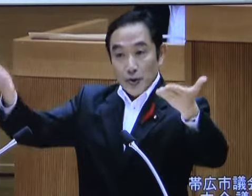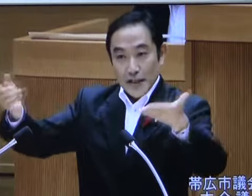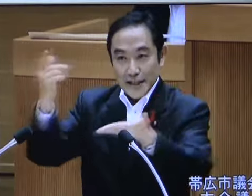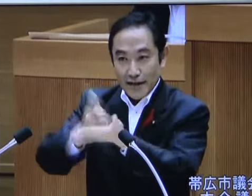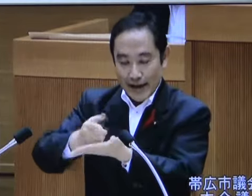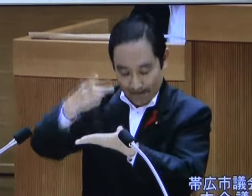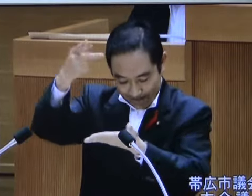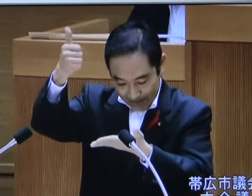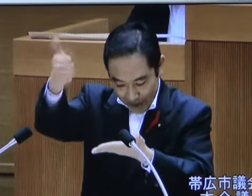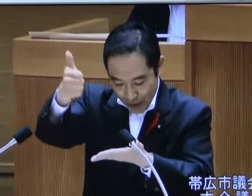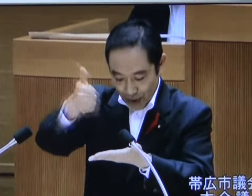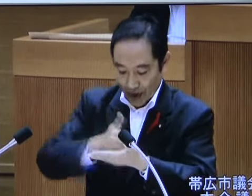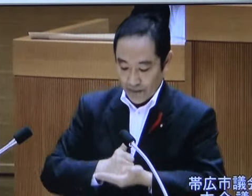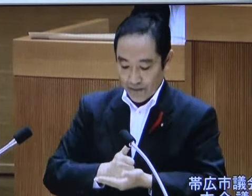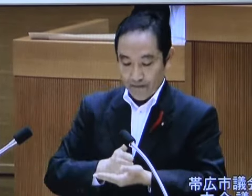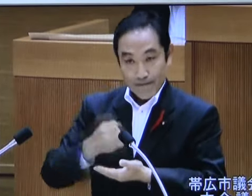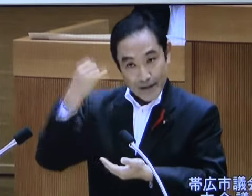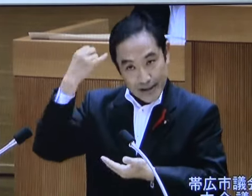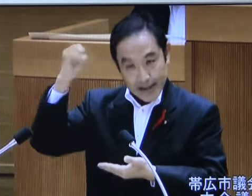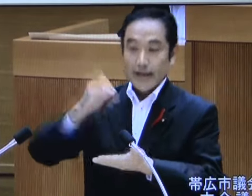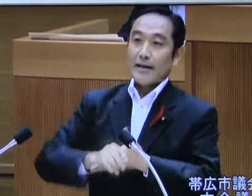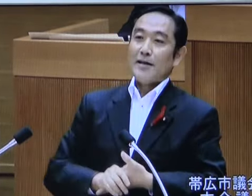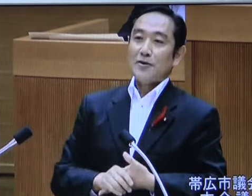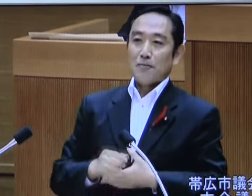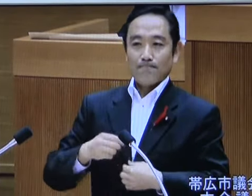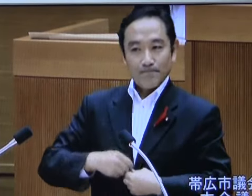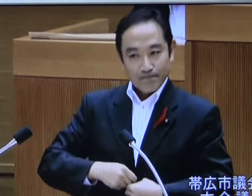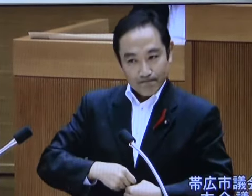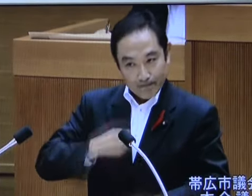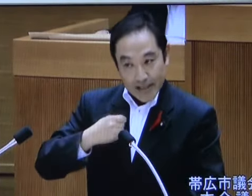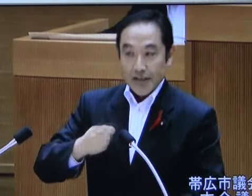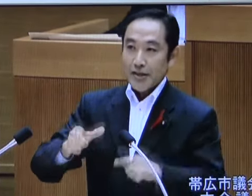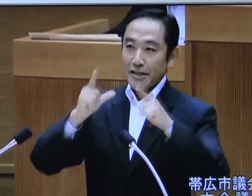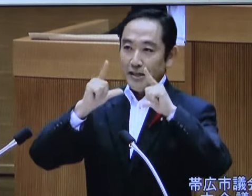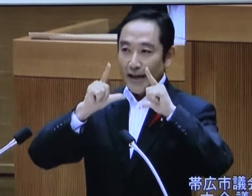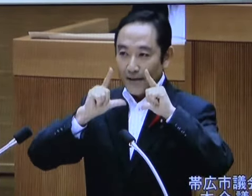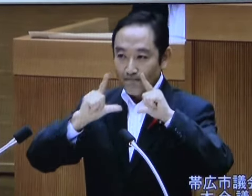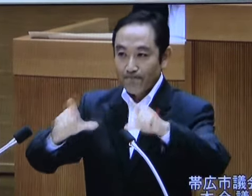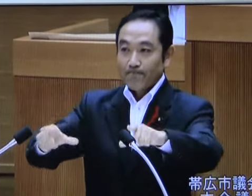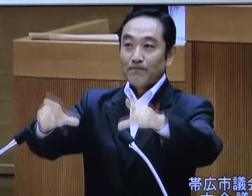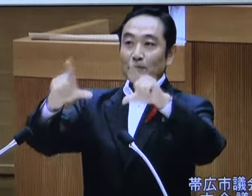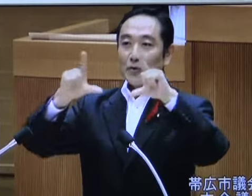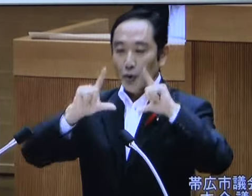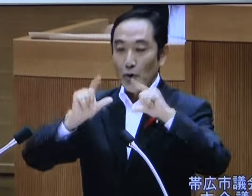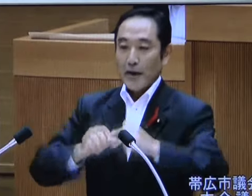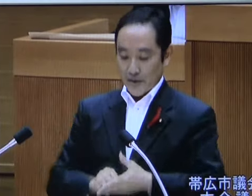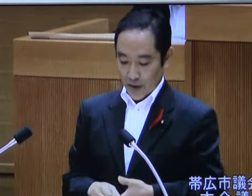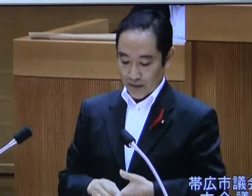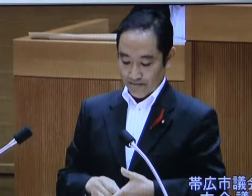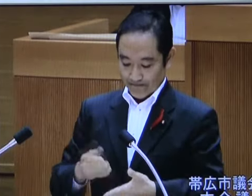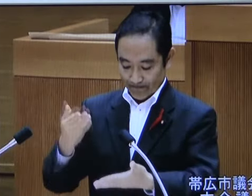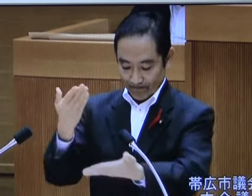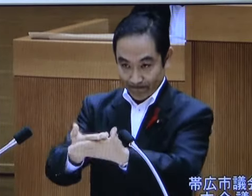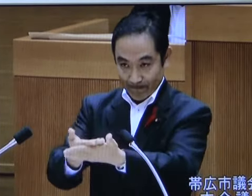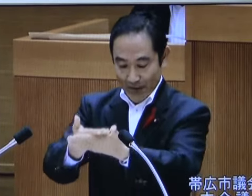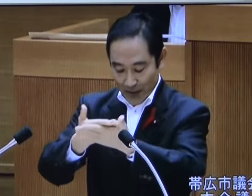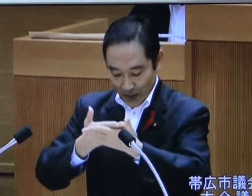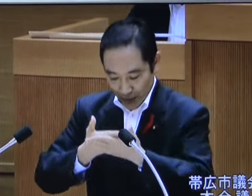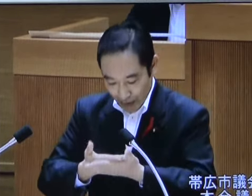米沢市長の見解を、真摯な答弁を伺